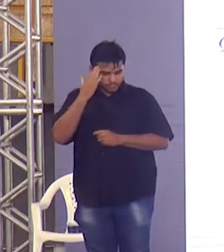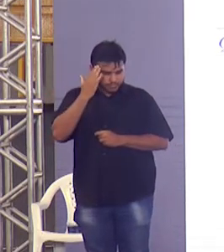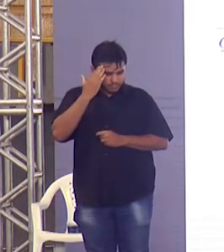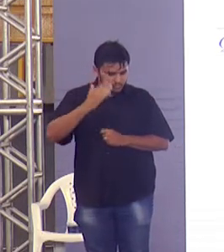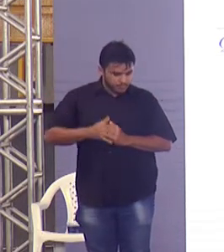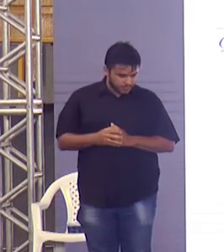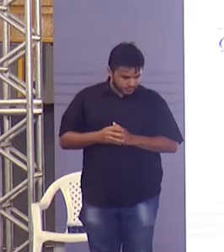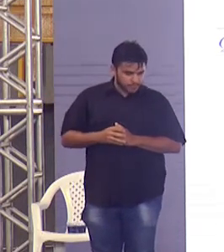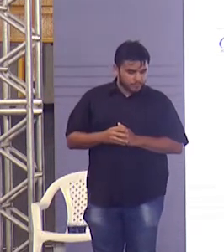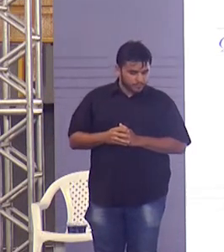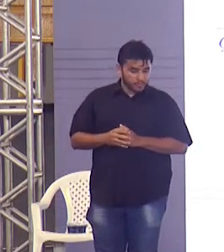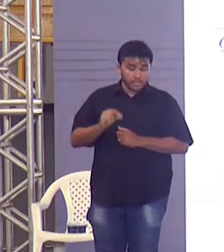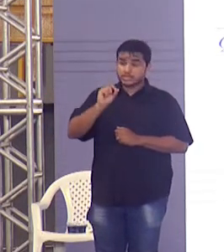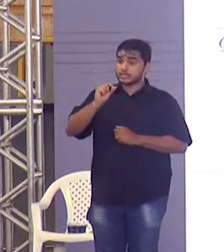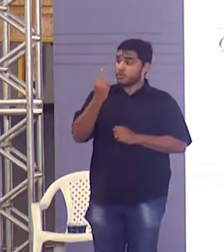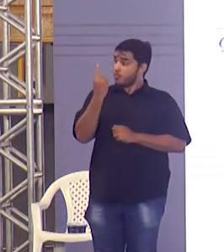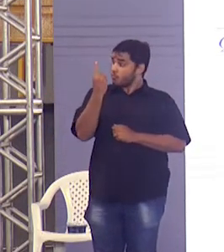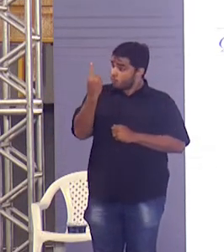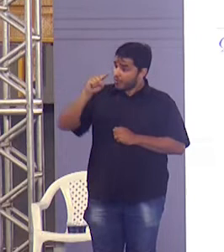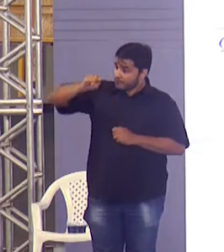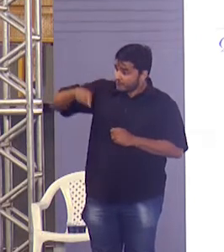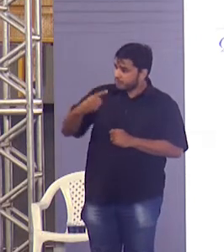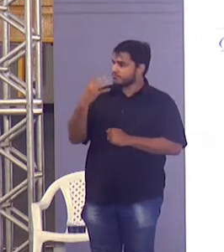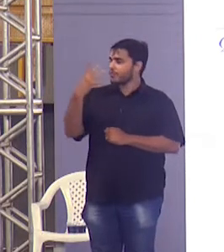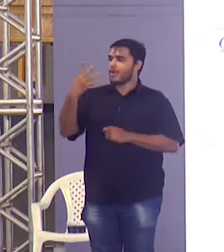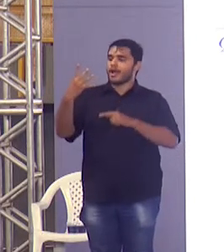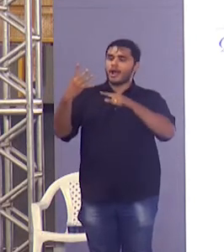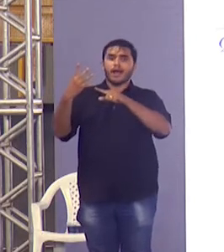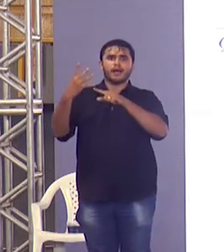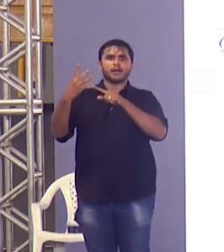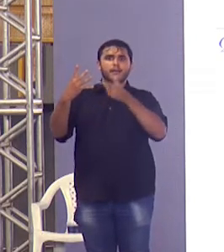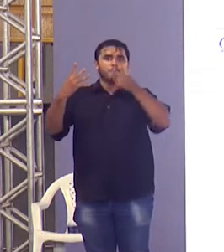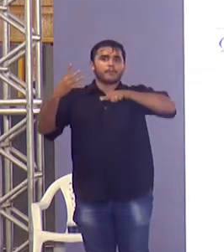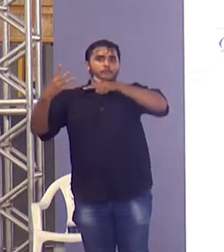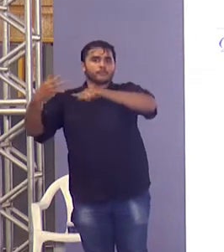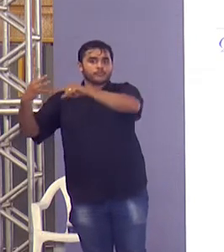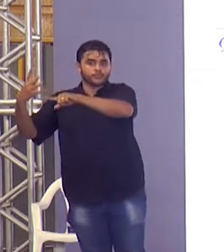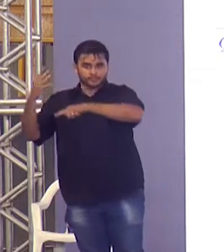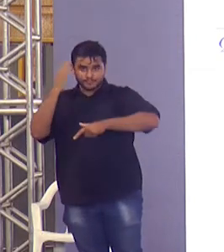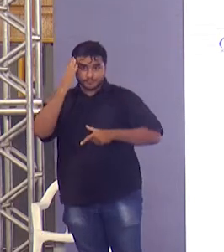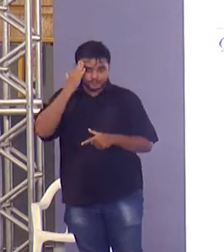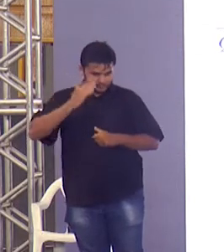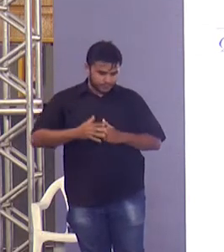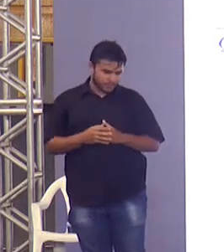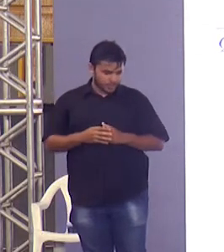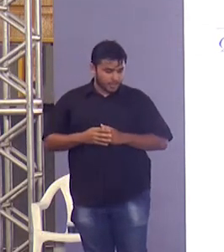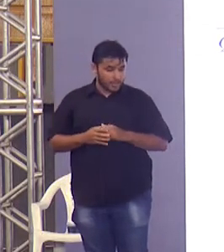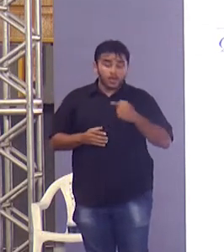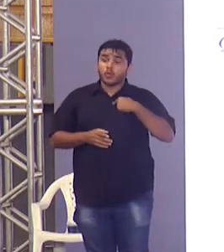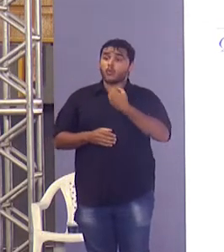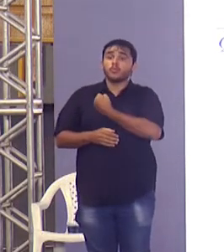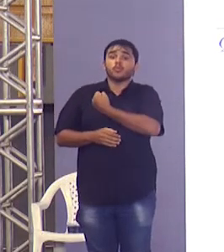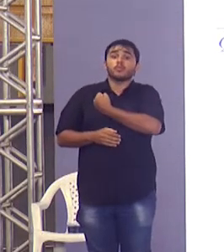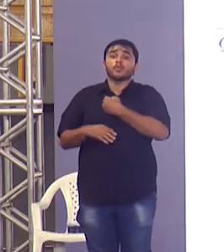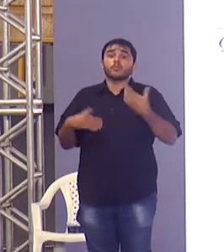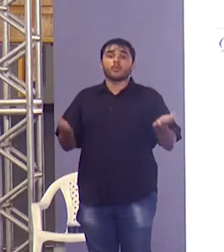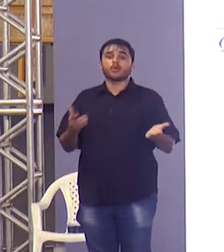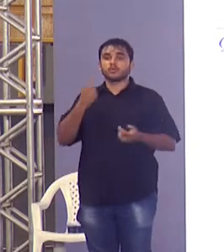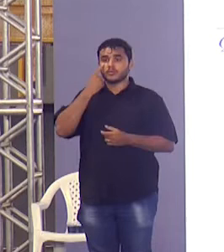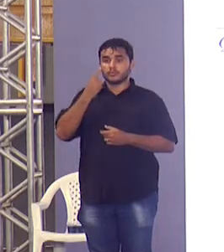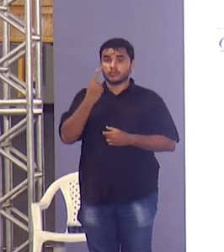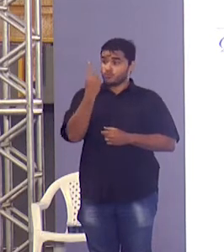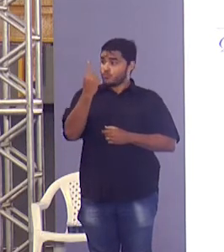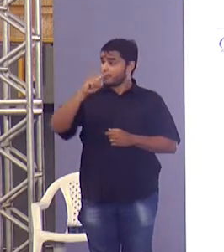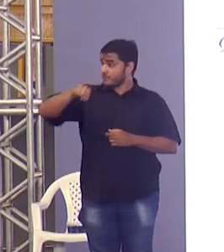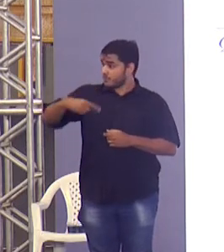vírgula e depois da vírgula o número que se repete todo o tempo. Galera, esse número que se repete é chamado de